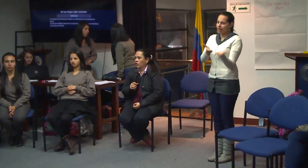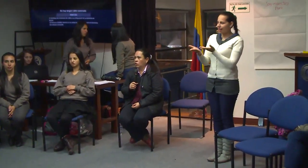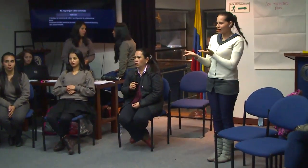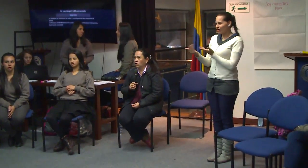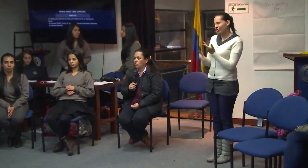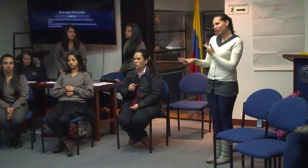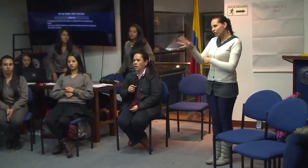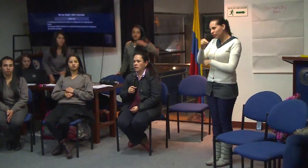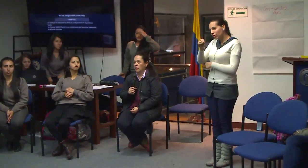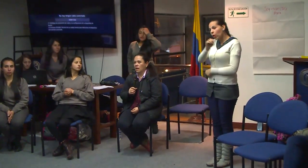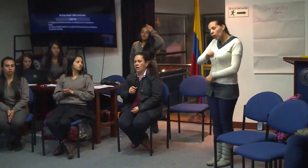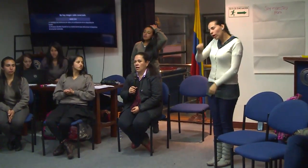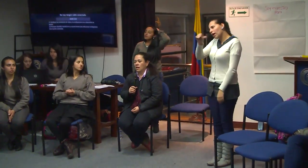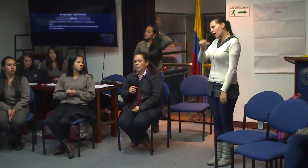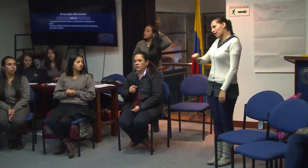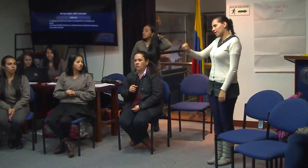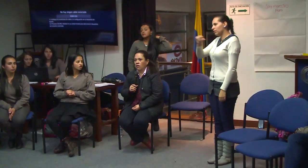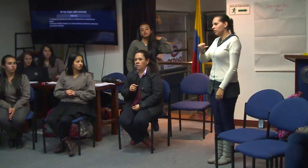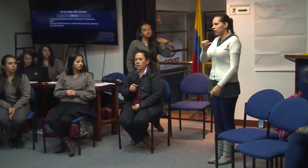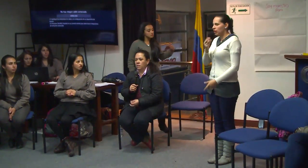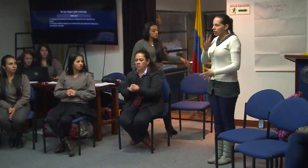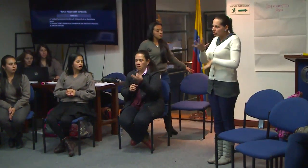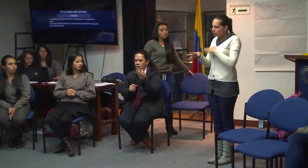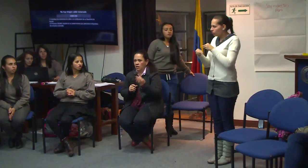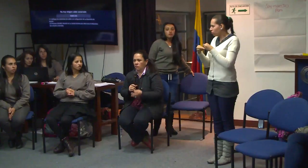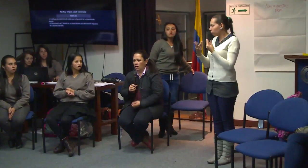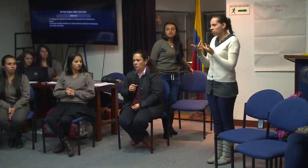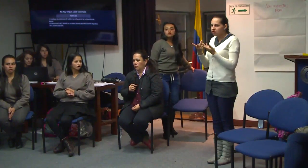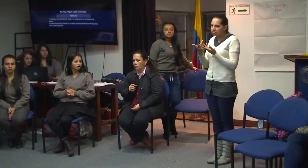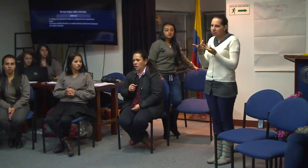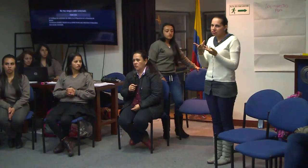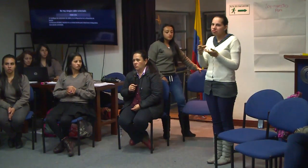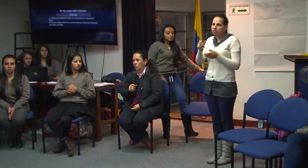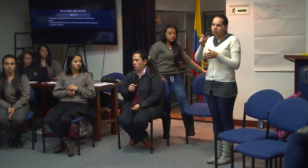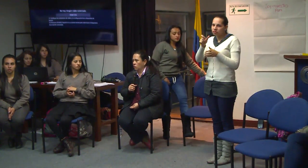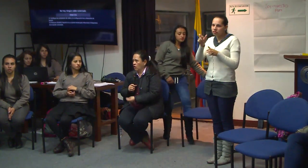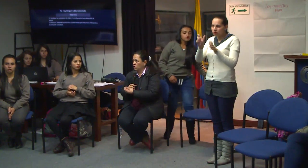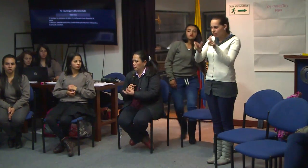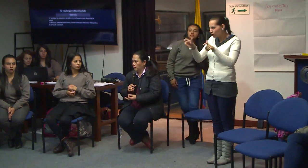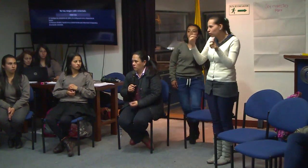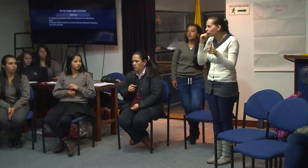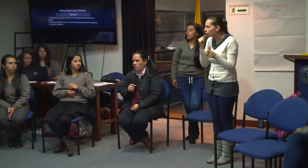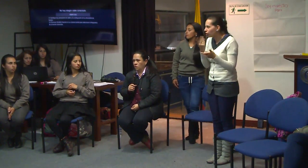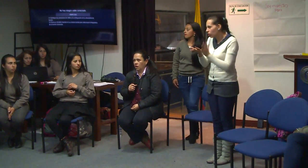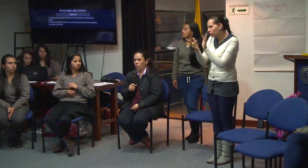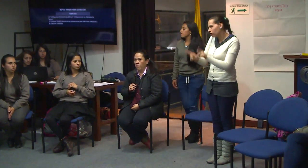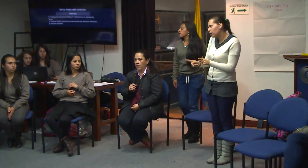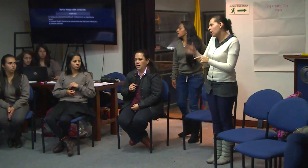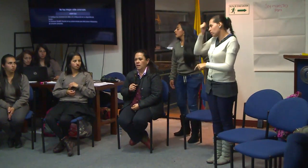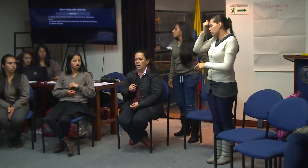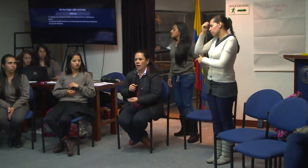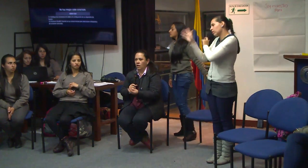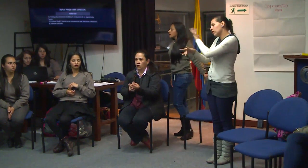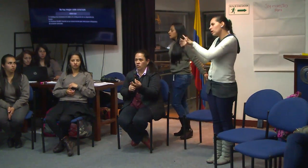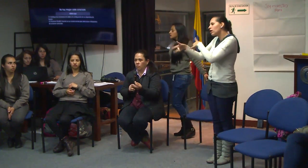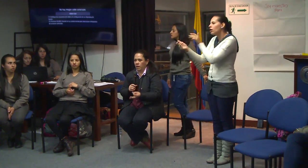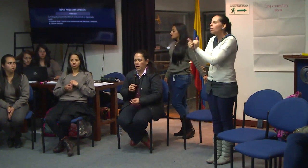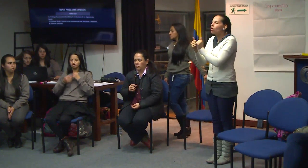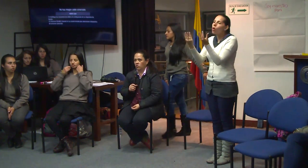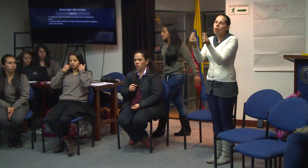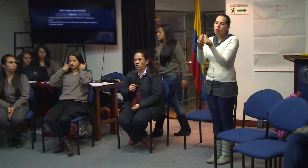a todos y todas, y particularmente pues bienvenidos a los estudiantes sordos, a los profesores que nos acompañan, a